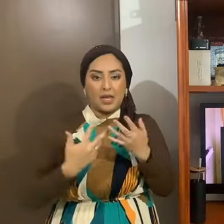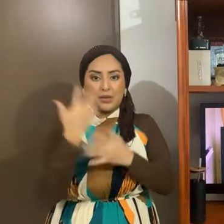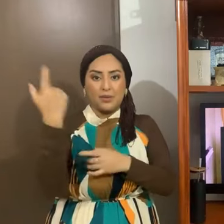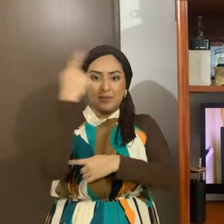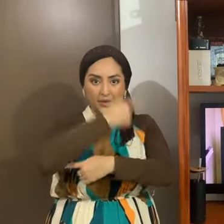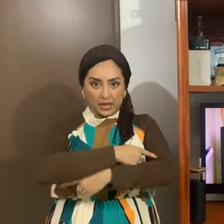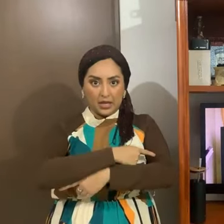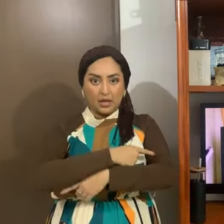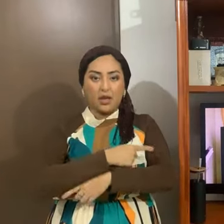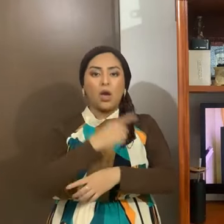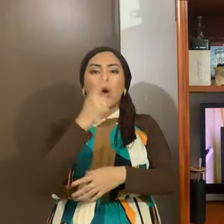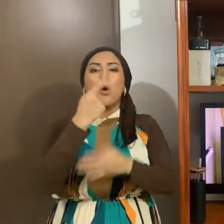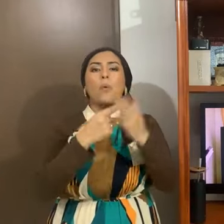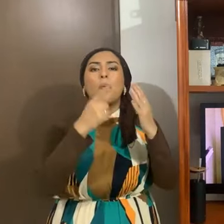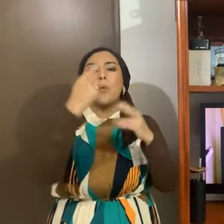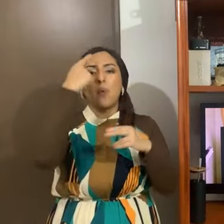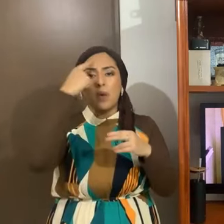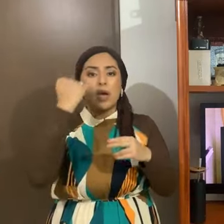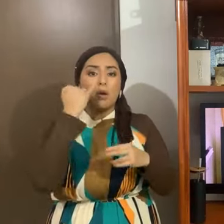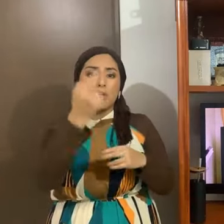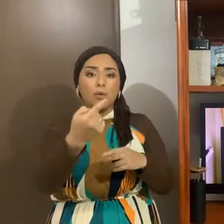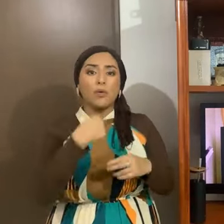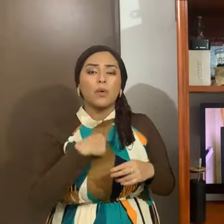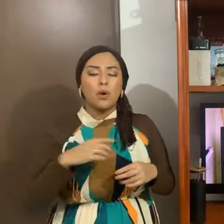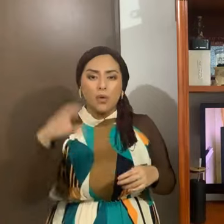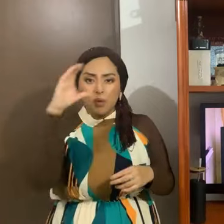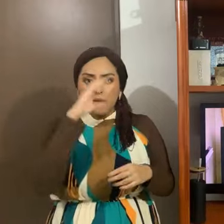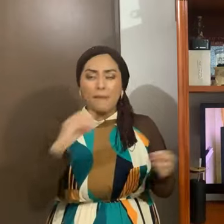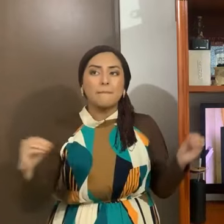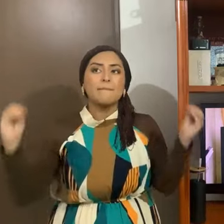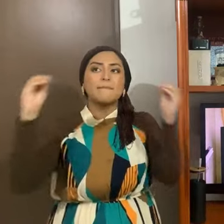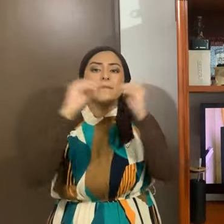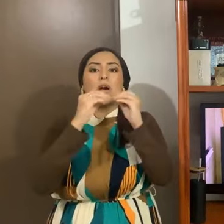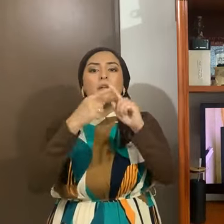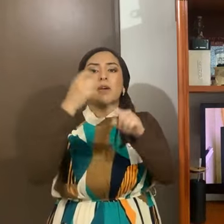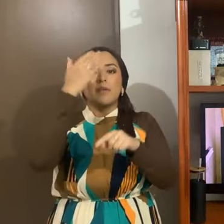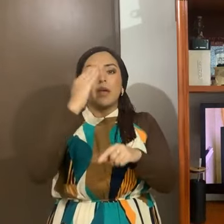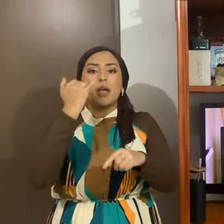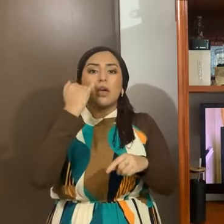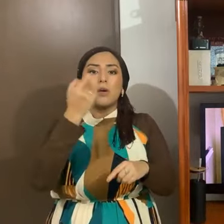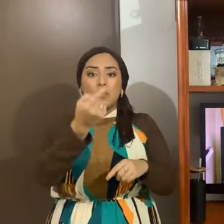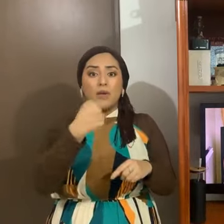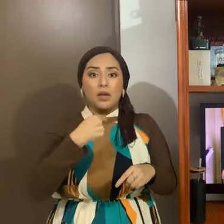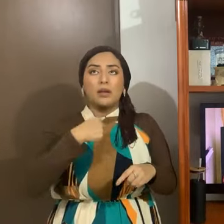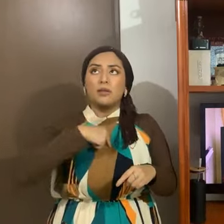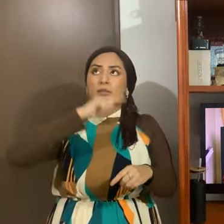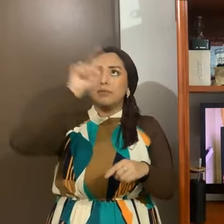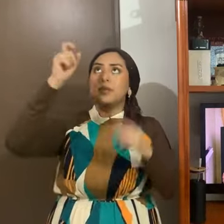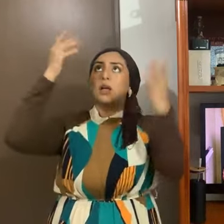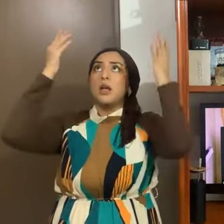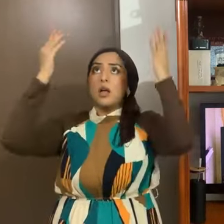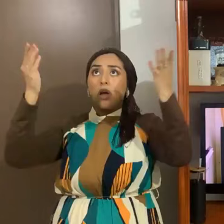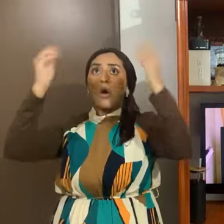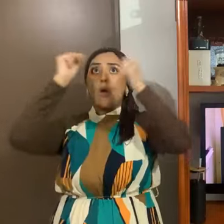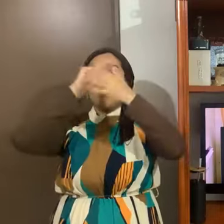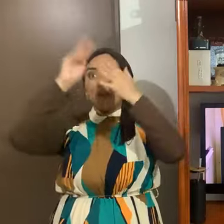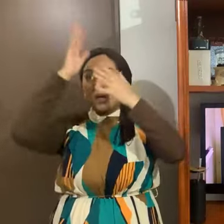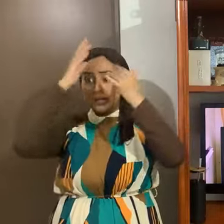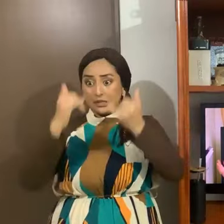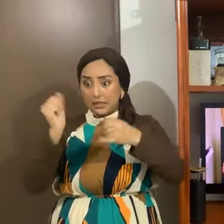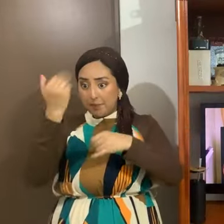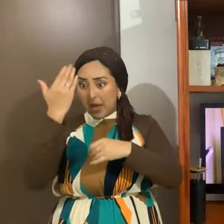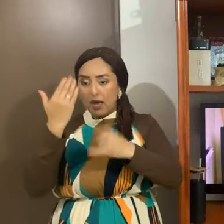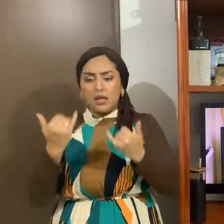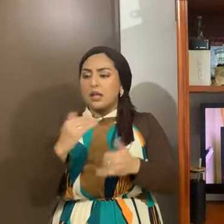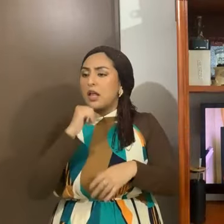día. ¿Qué les parece si ustedes y yo buscamos más del Eterno? Si le pedimos, Abba Kadosh, estamos en tu Shabbat, hoy no te voy